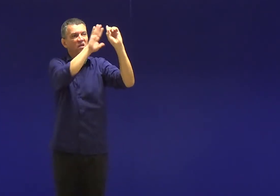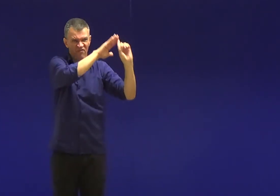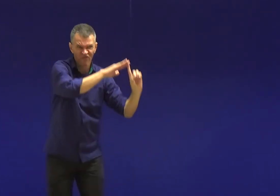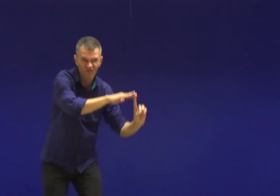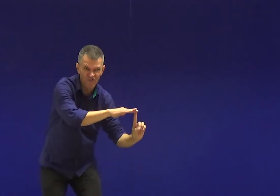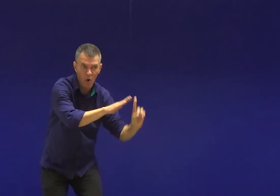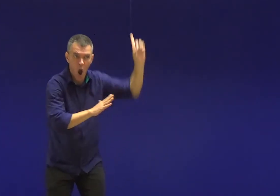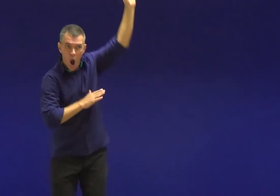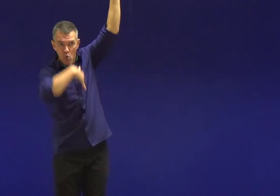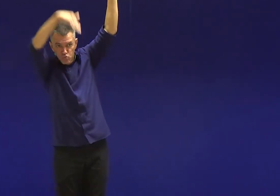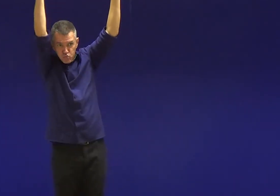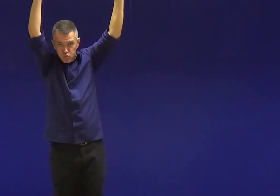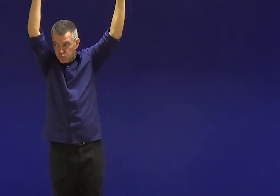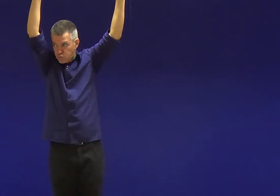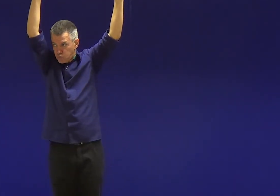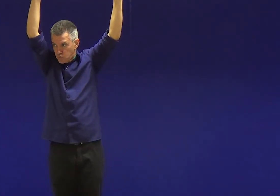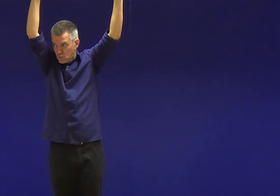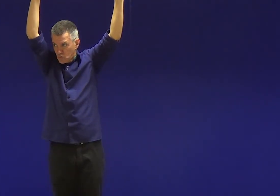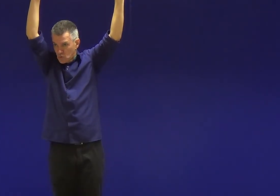eu? Ele, como que é?